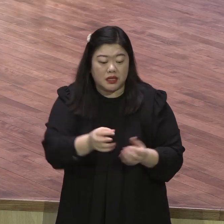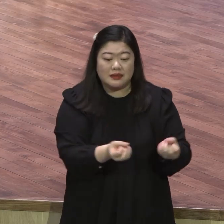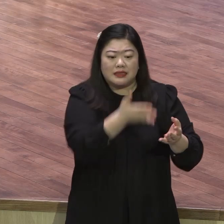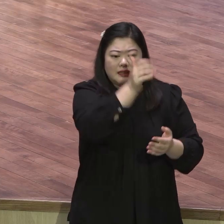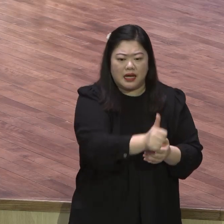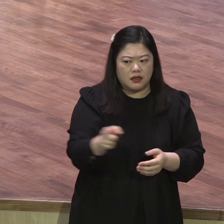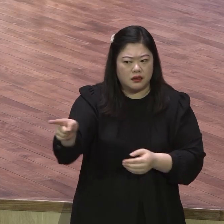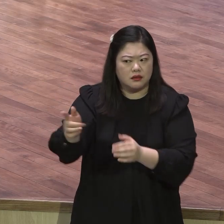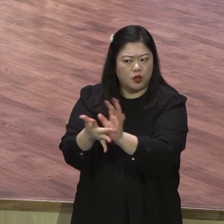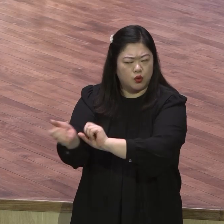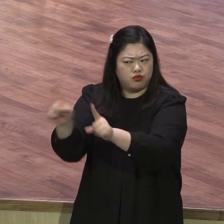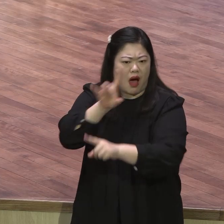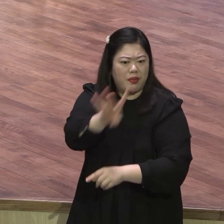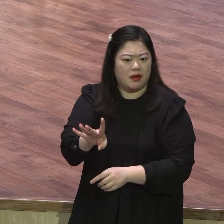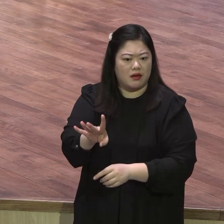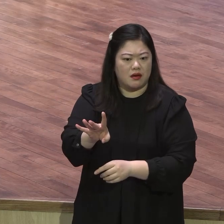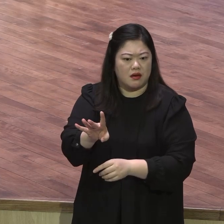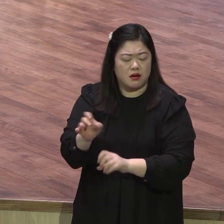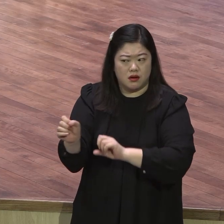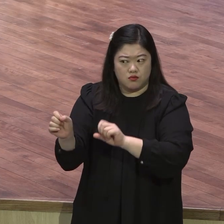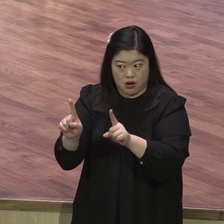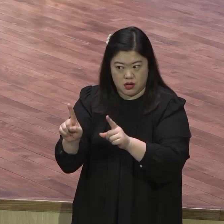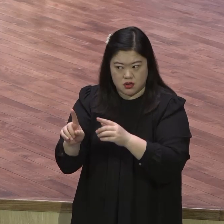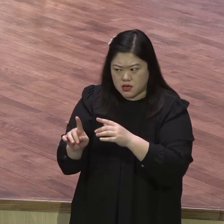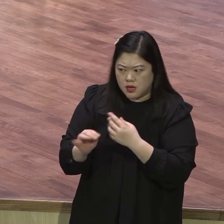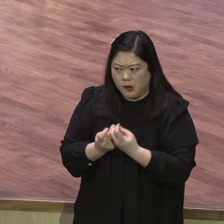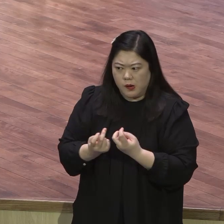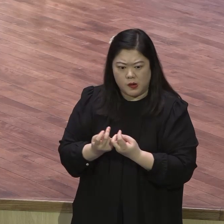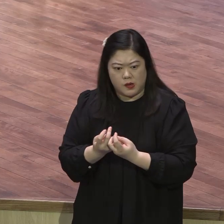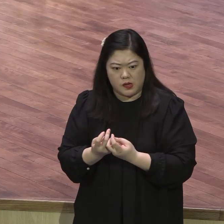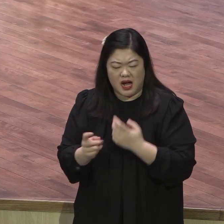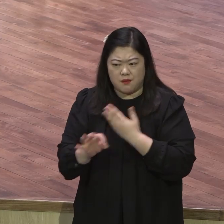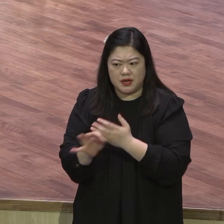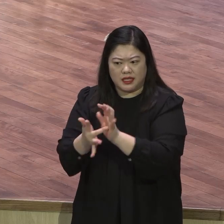예수가 부활한다고 그래서 그러니까